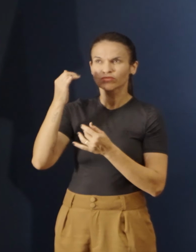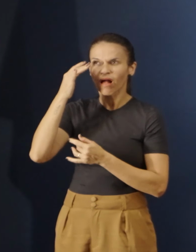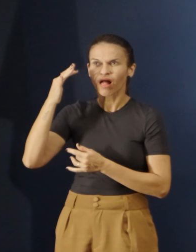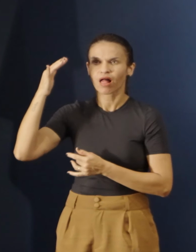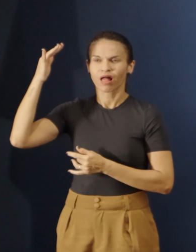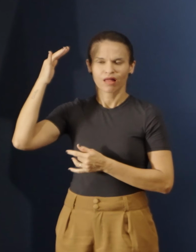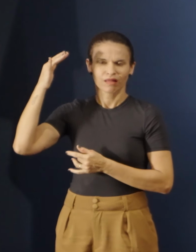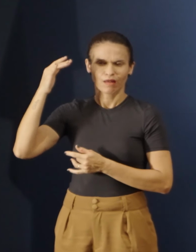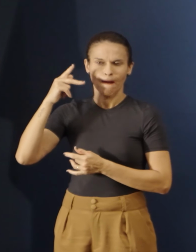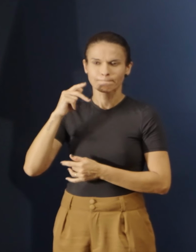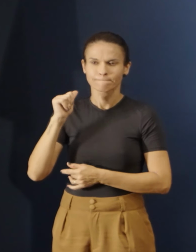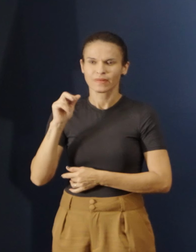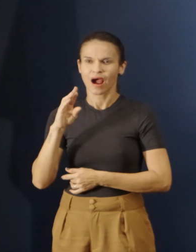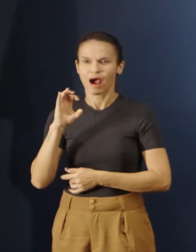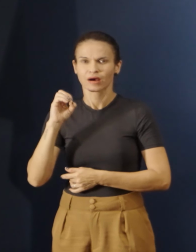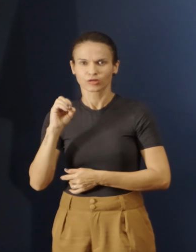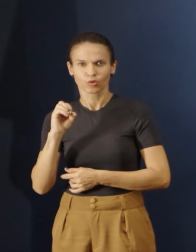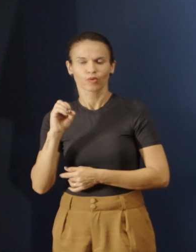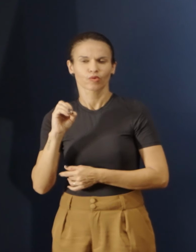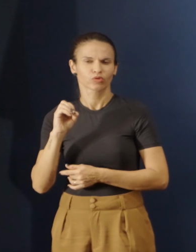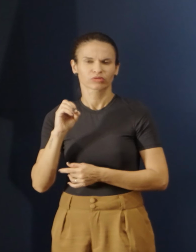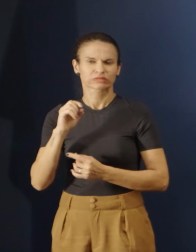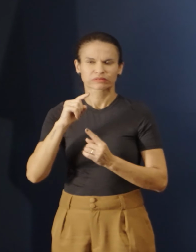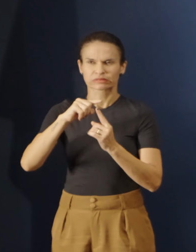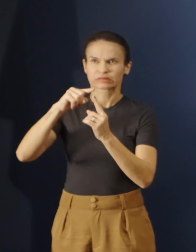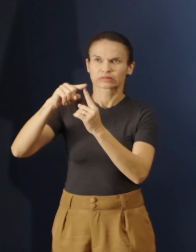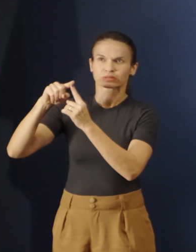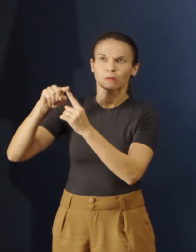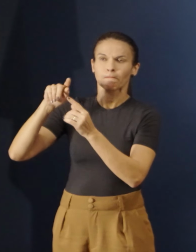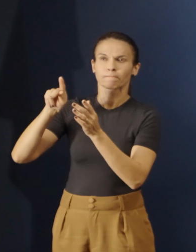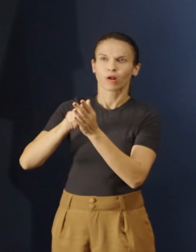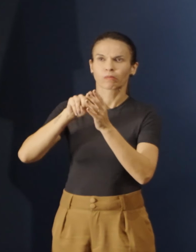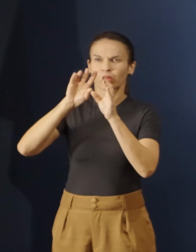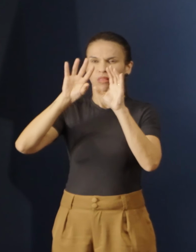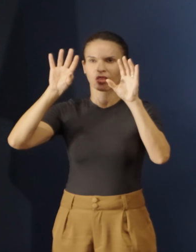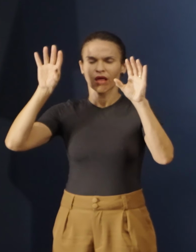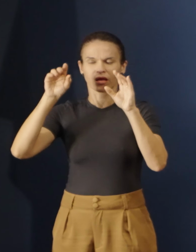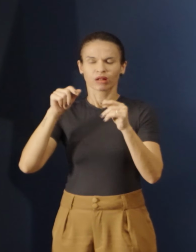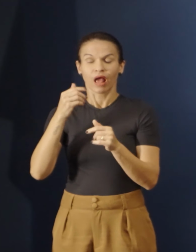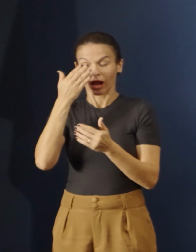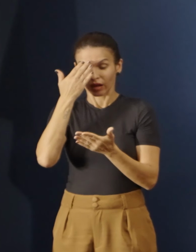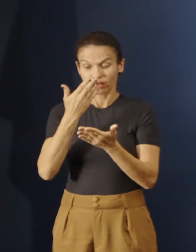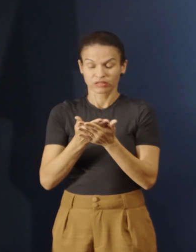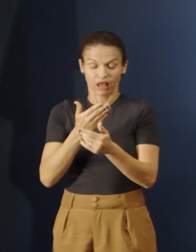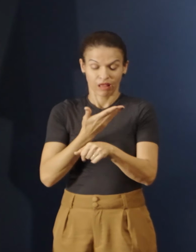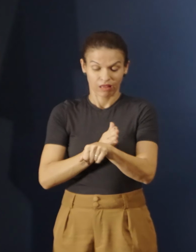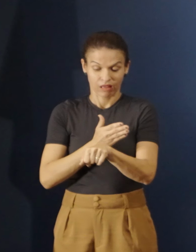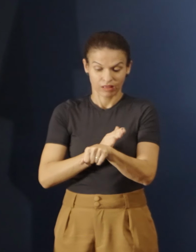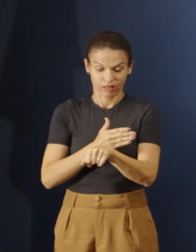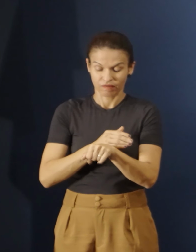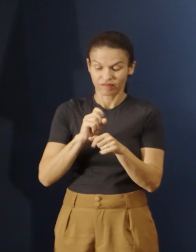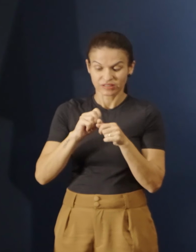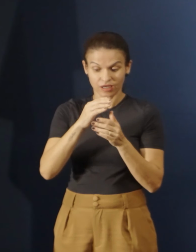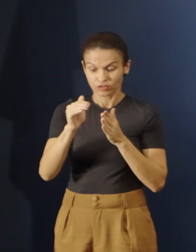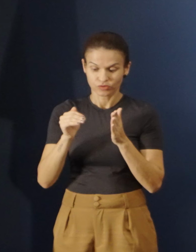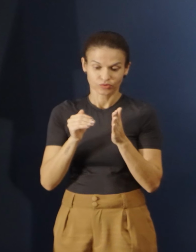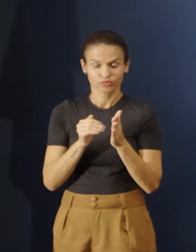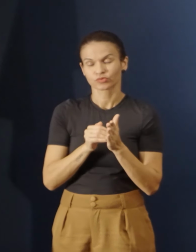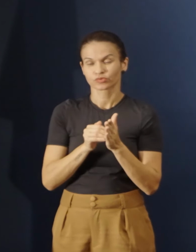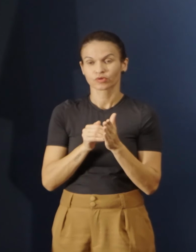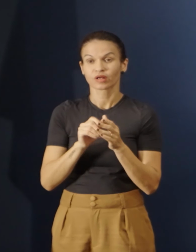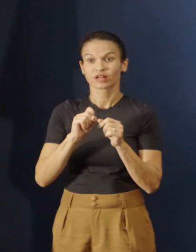tarô, astrologia, todas as manifestações de astrologia, ele acreditava, praticava e fazia tudo. Então, ele